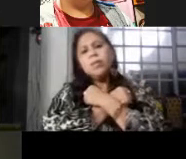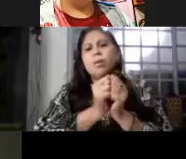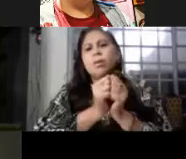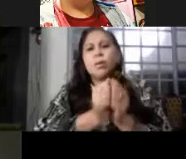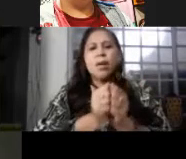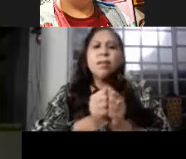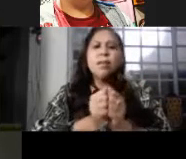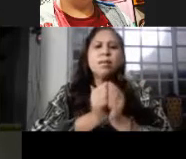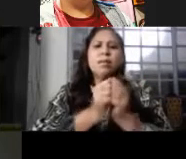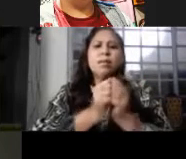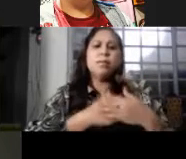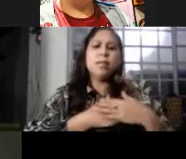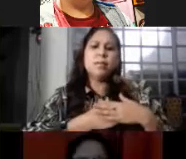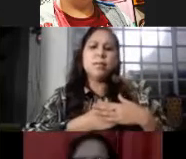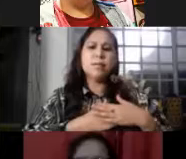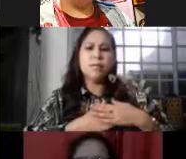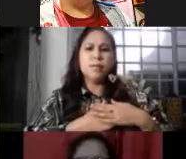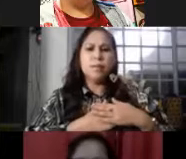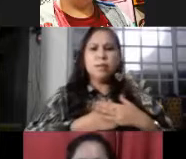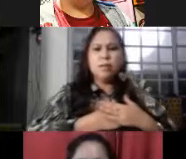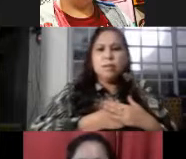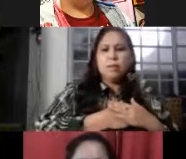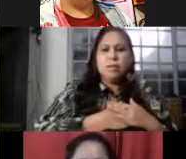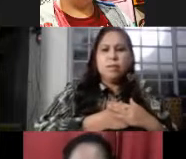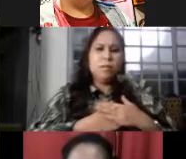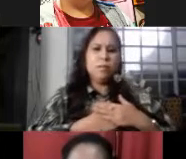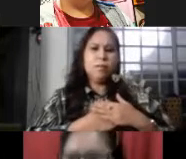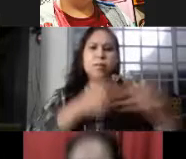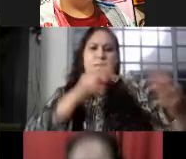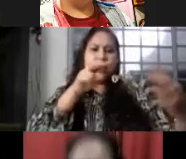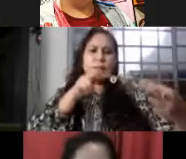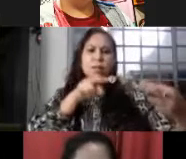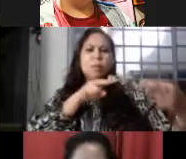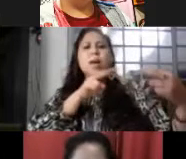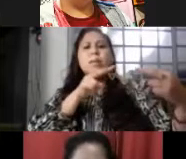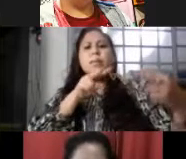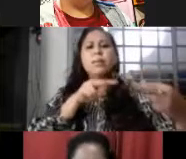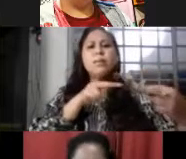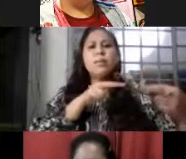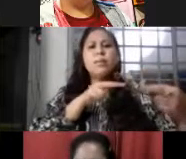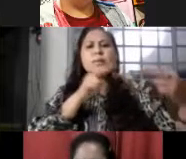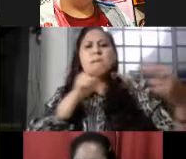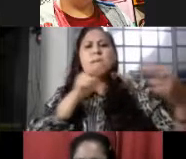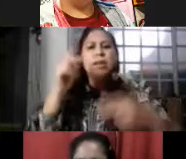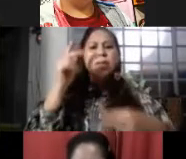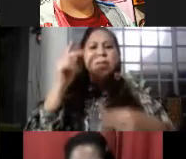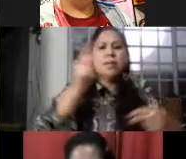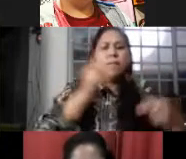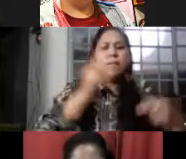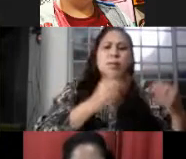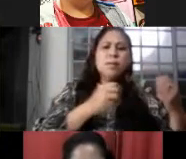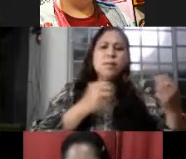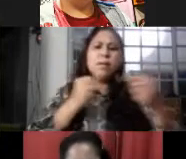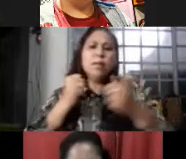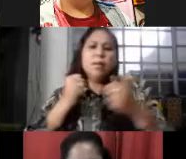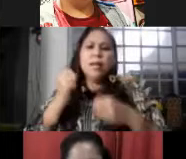Conheci o amor só de te olhar, tava quase